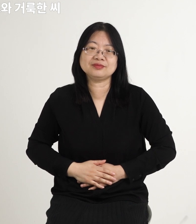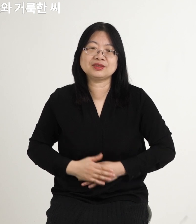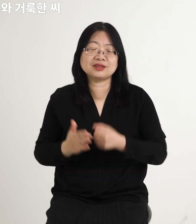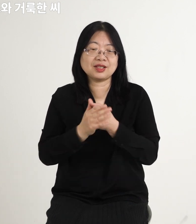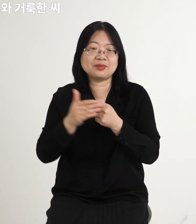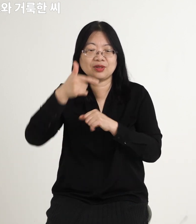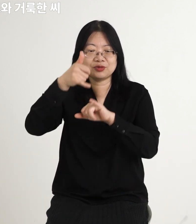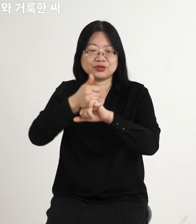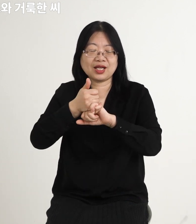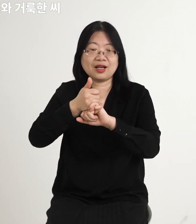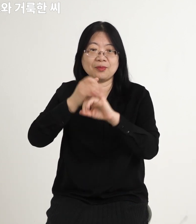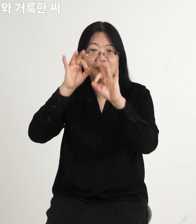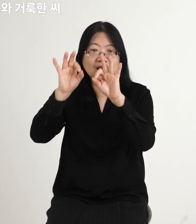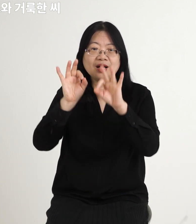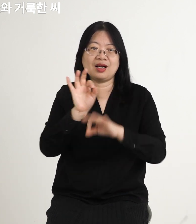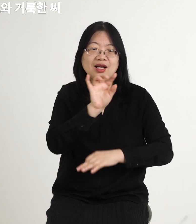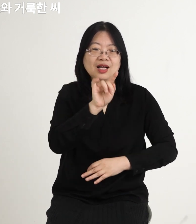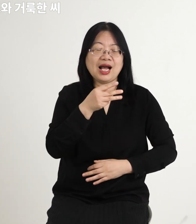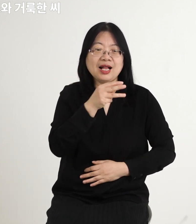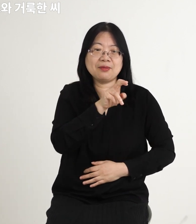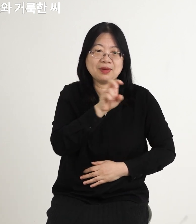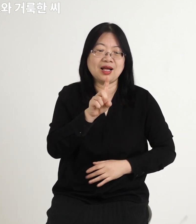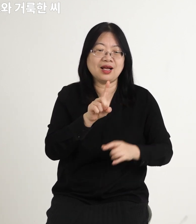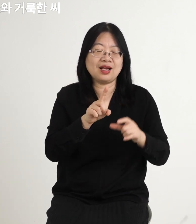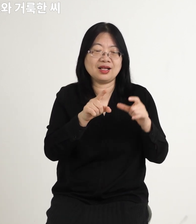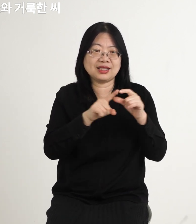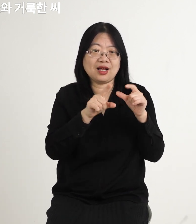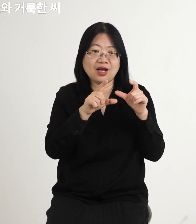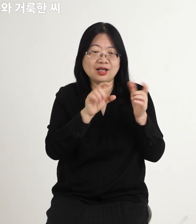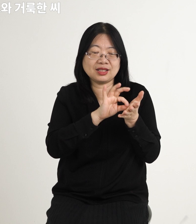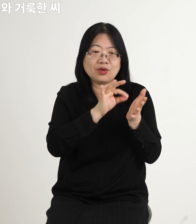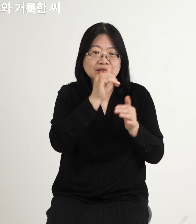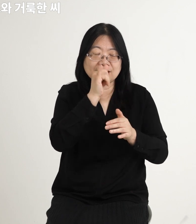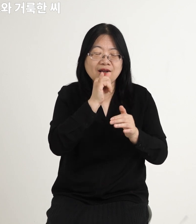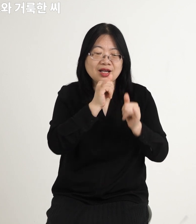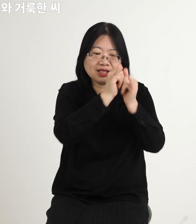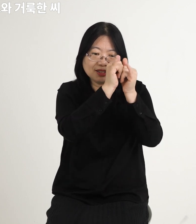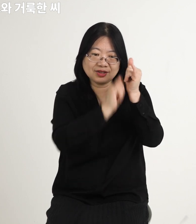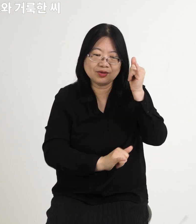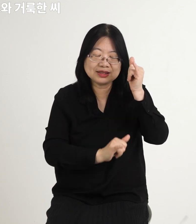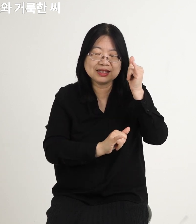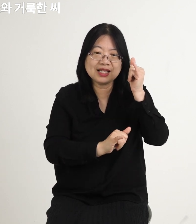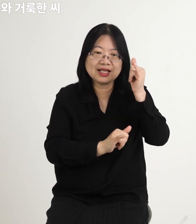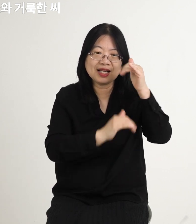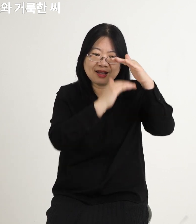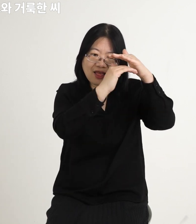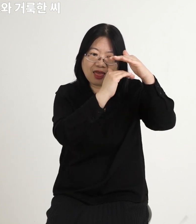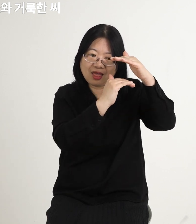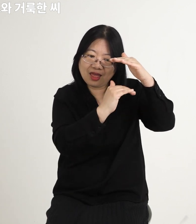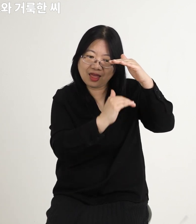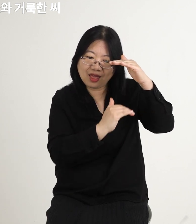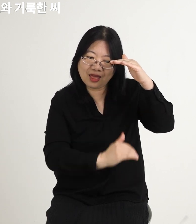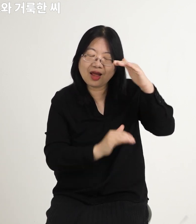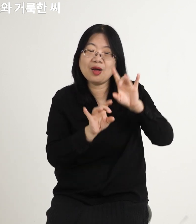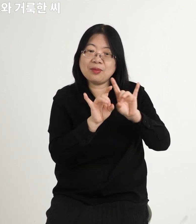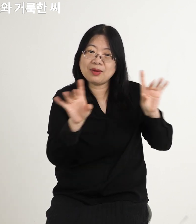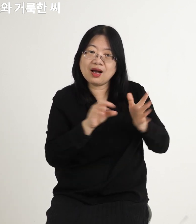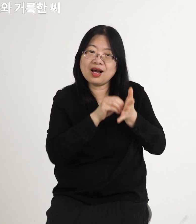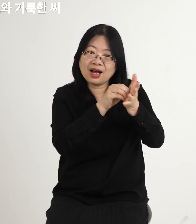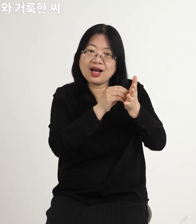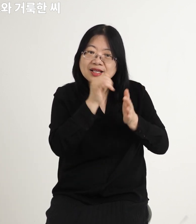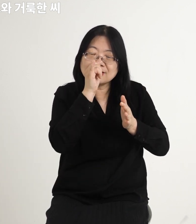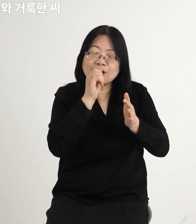그래서 구약에서는 알마라는 범주를 써요. 그 역사적 맥락이라는 그 시간마다